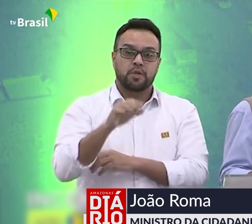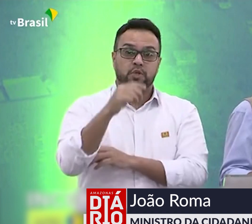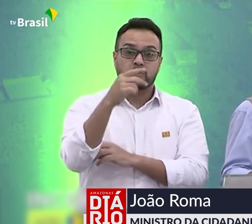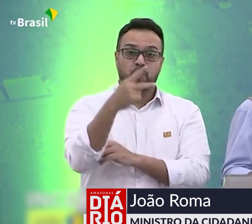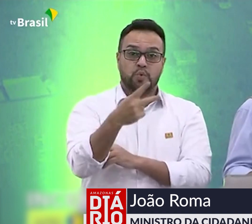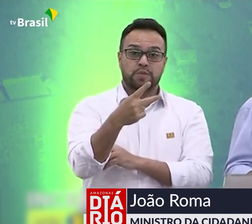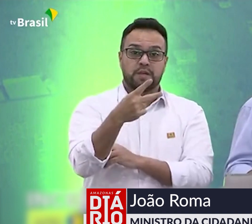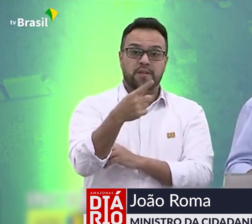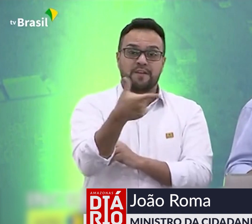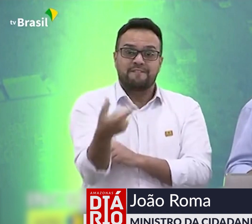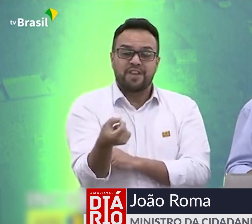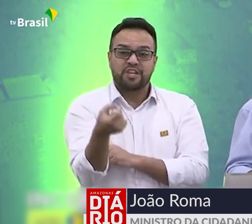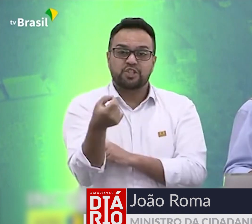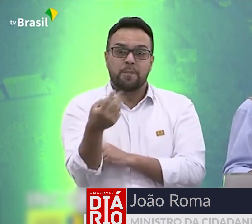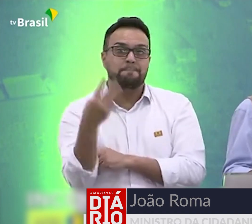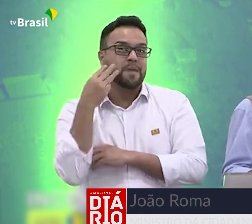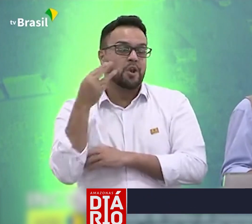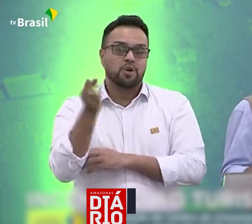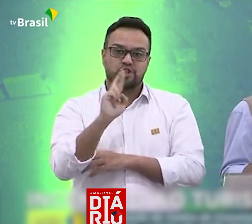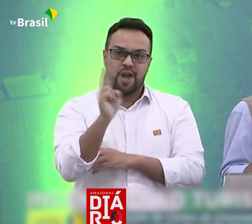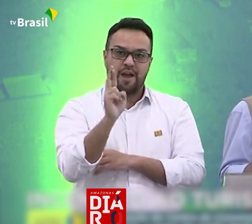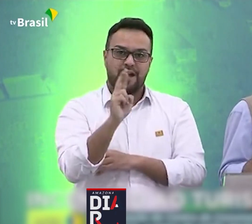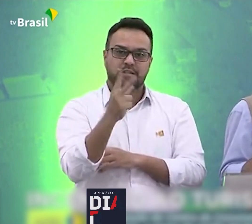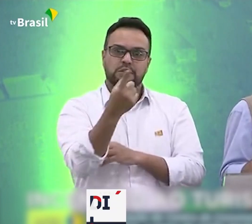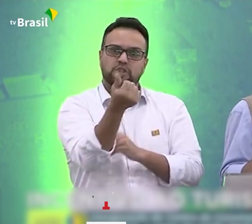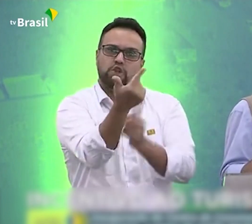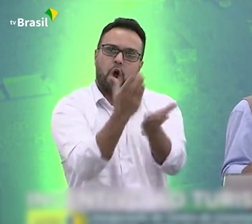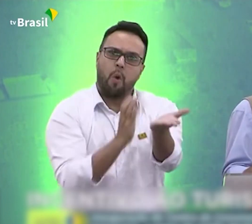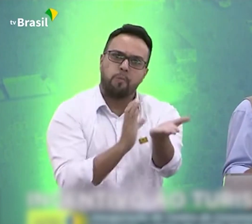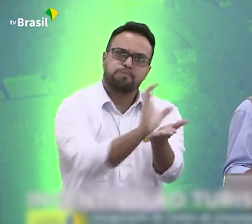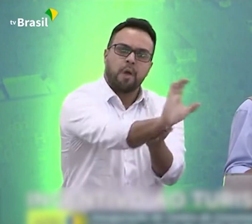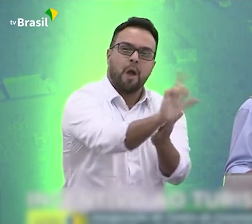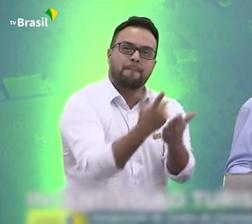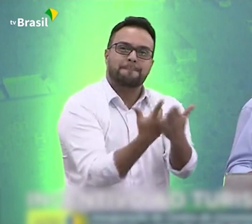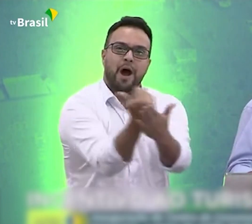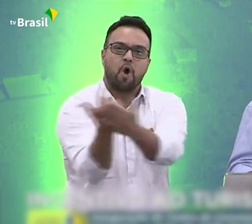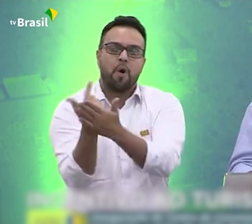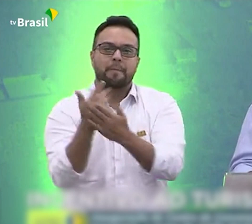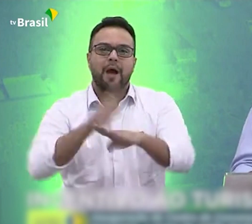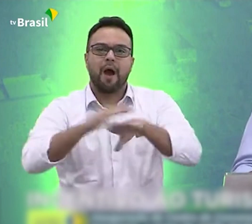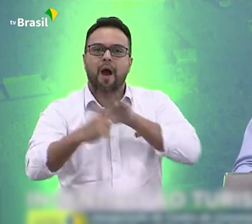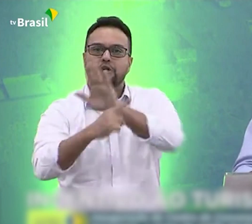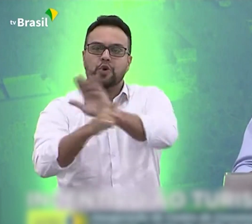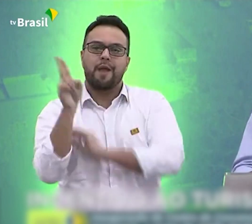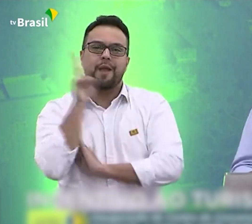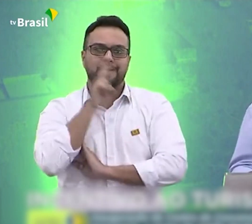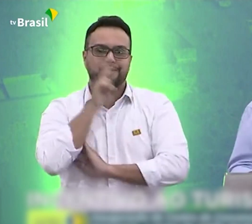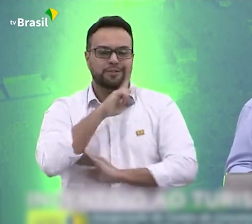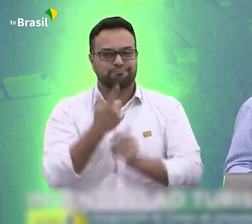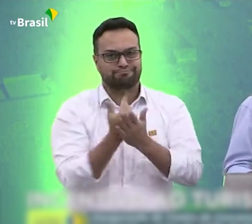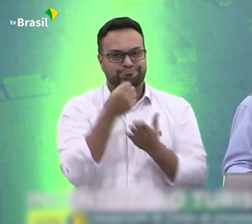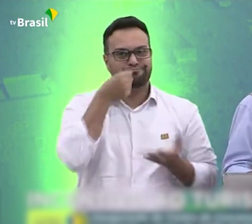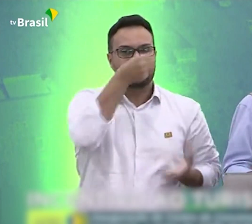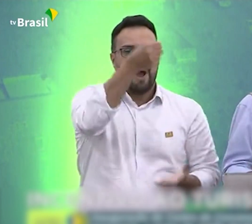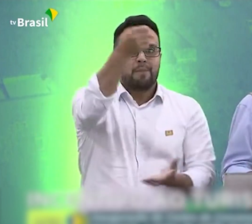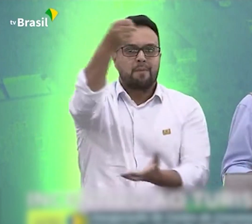220 milhões de reais destinado à aquisição emergencial de cestas básicas.